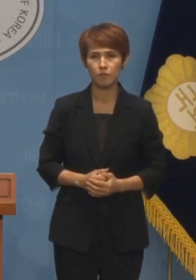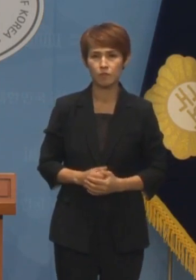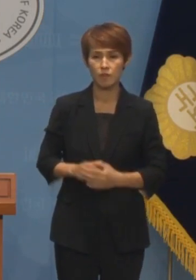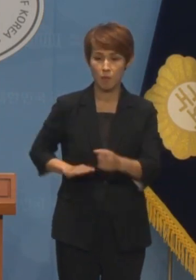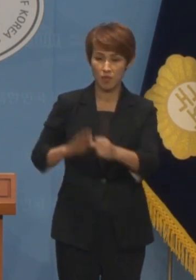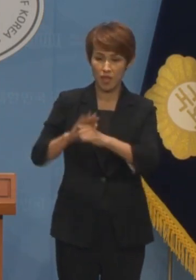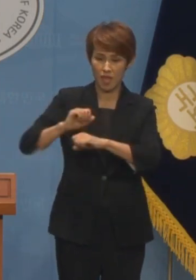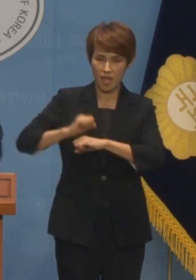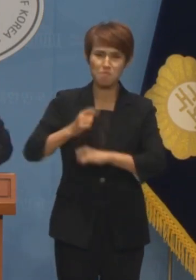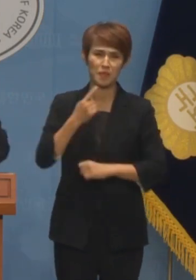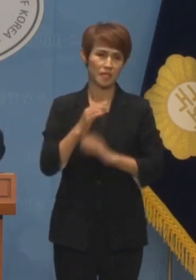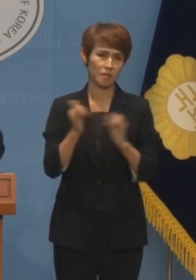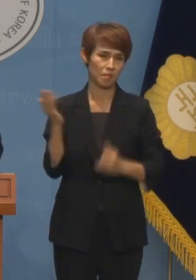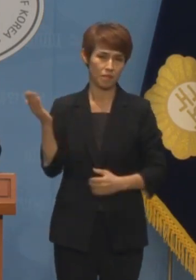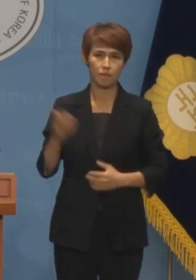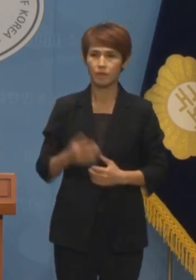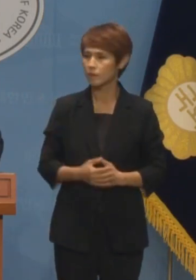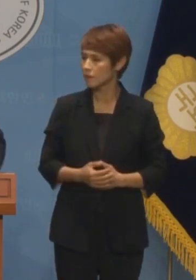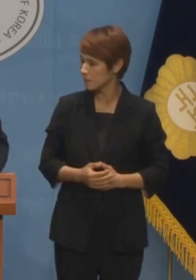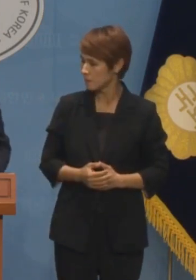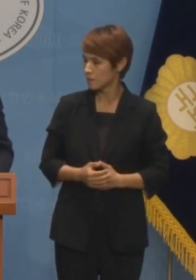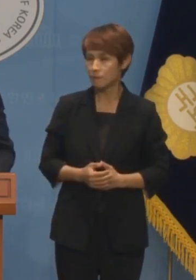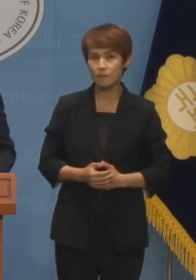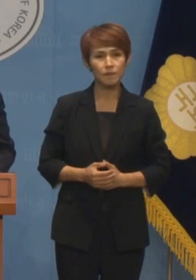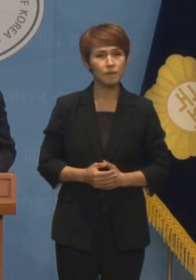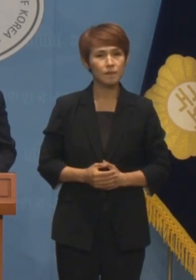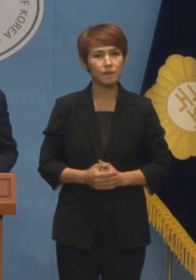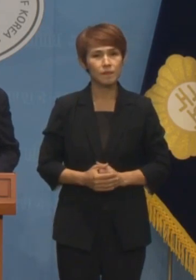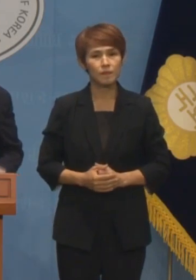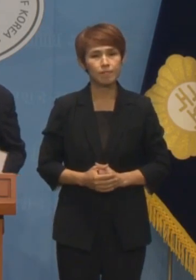해병대 장교 출신입니다. 그래서